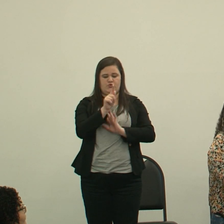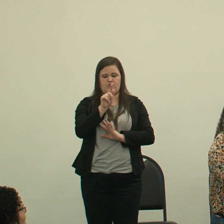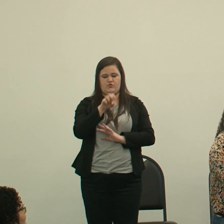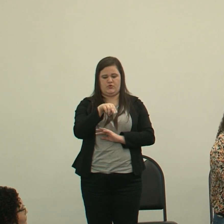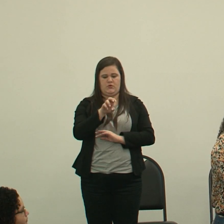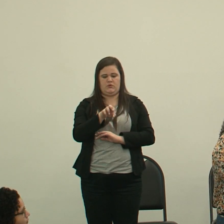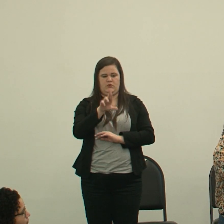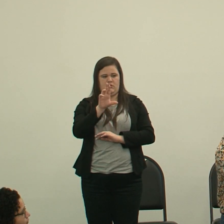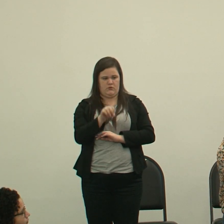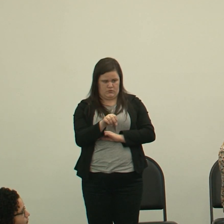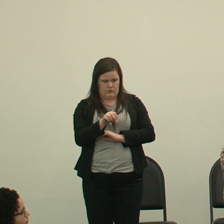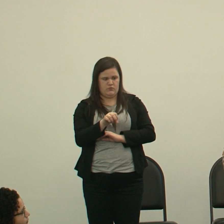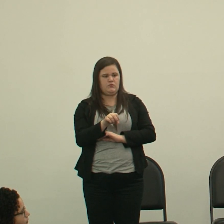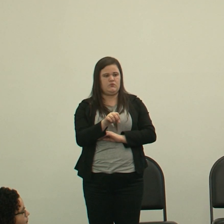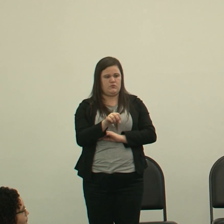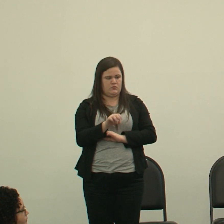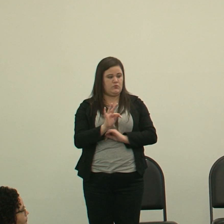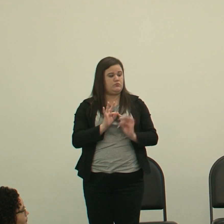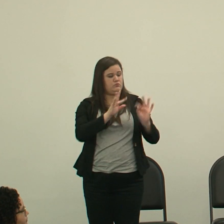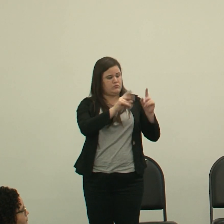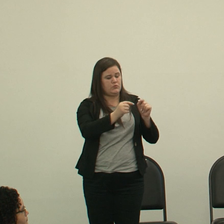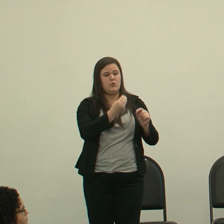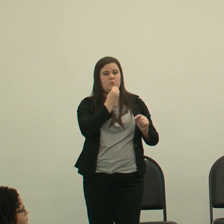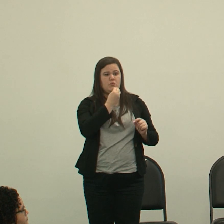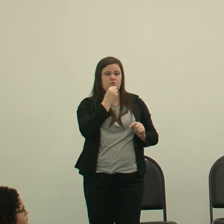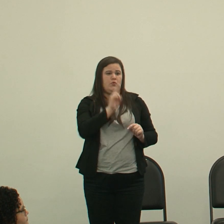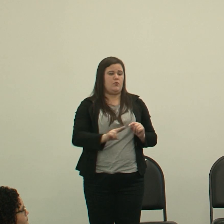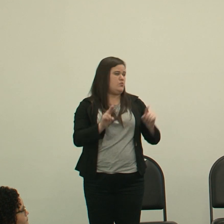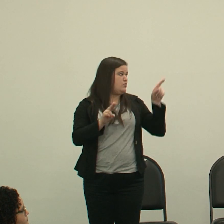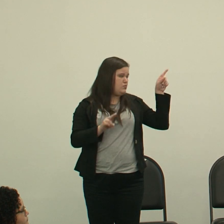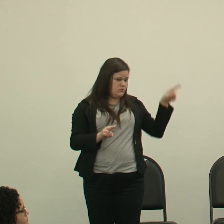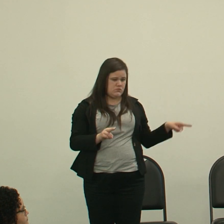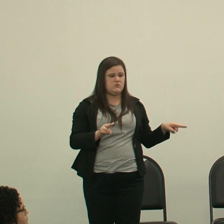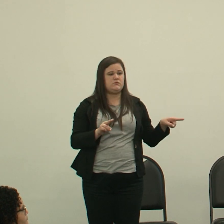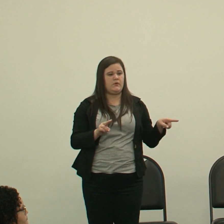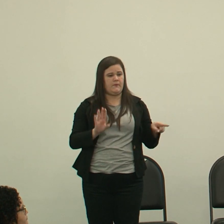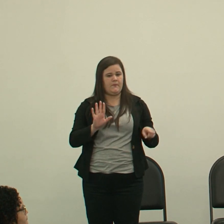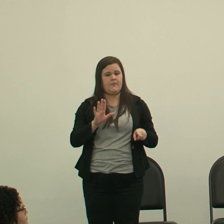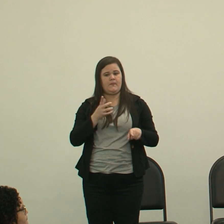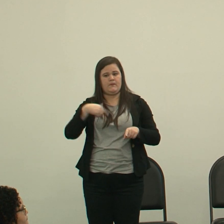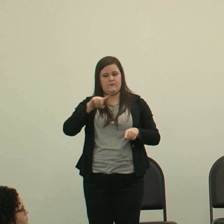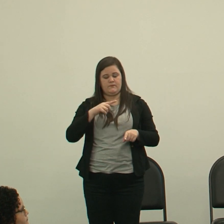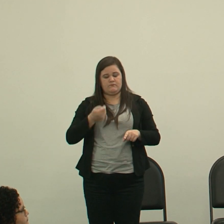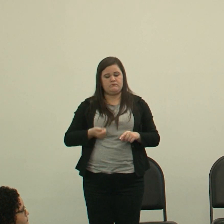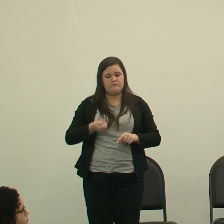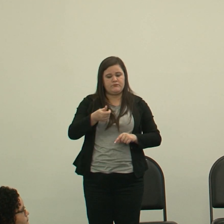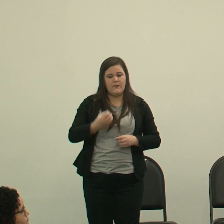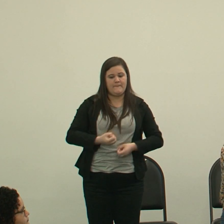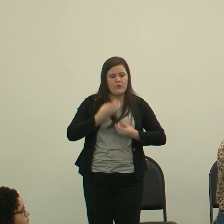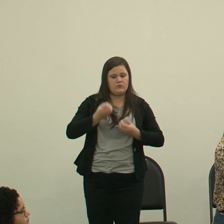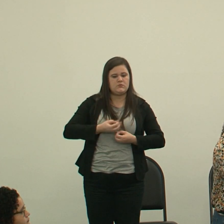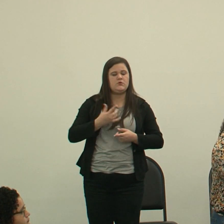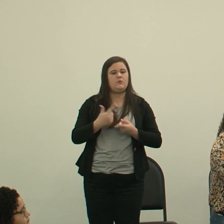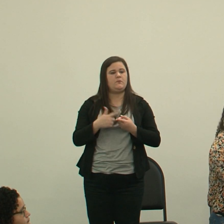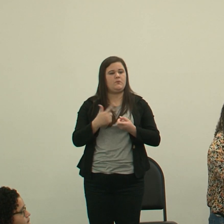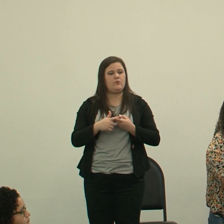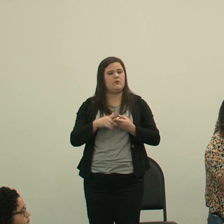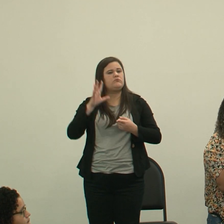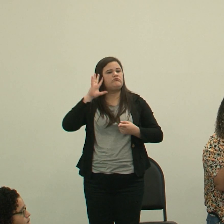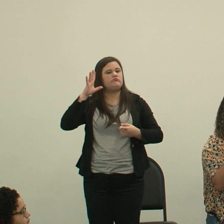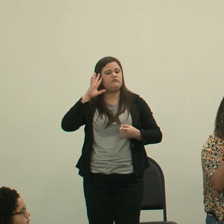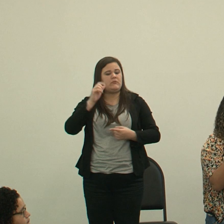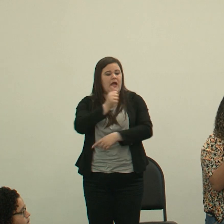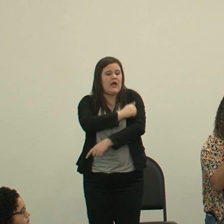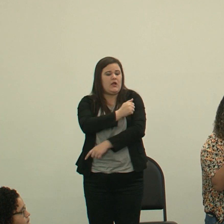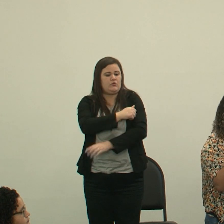comentou, mas assim, todas elas poderiam ser trabalhadas. E também sugestão de produção para a gente pensar em um aluno produzir suas